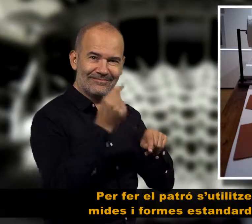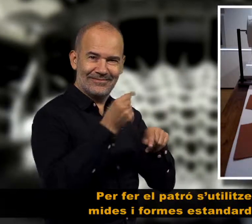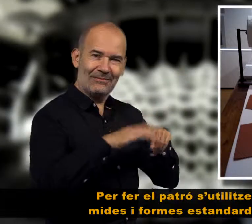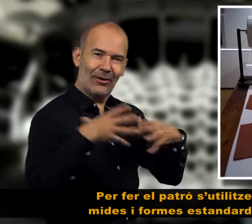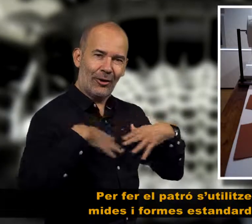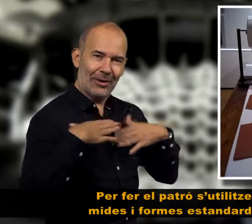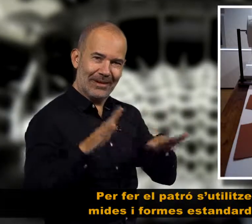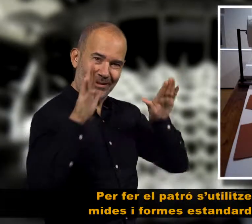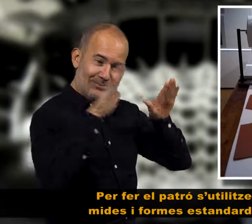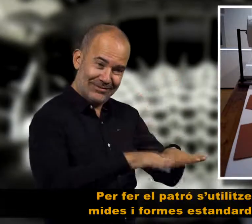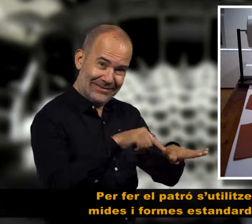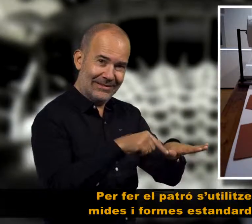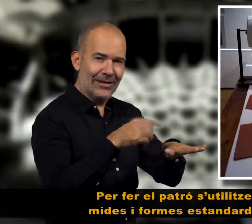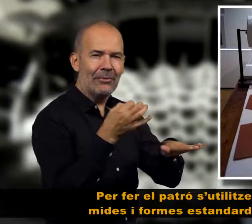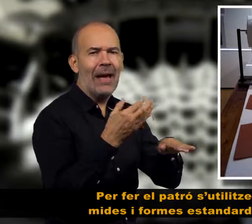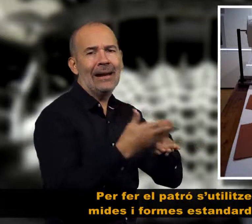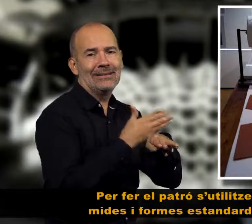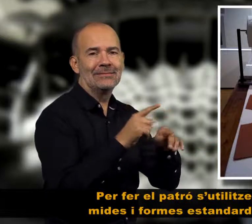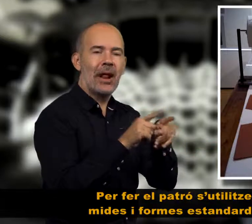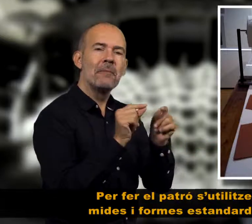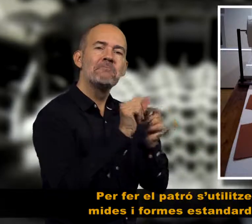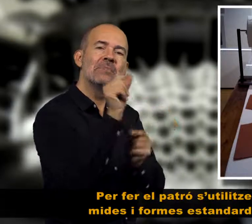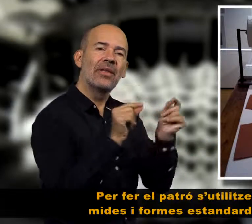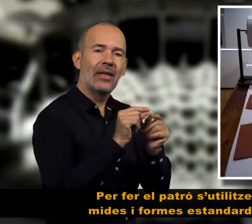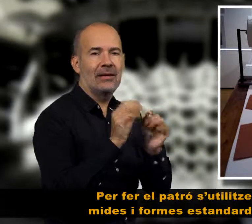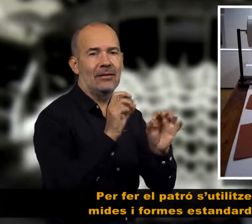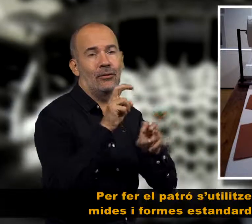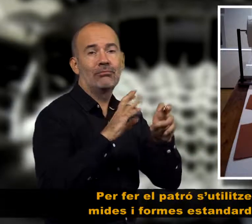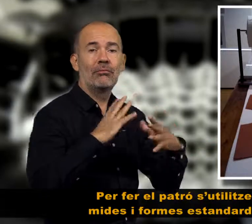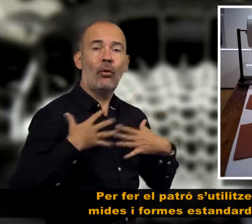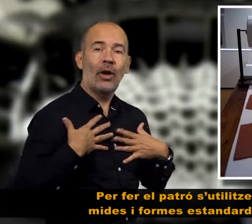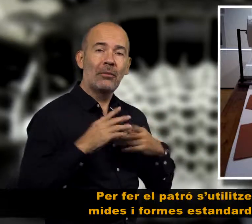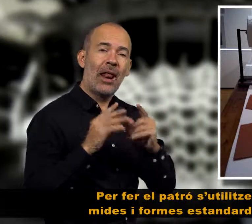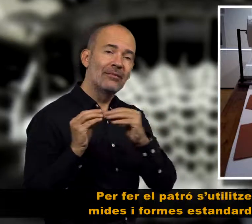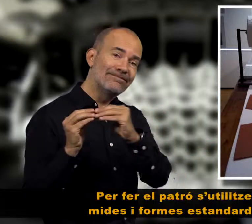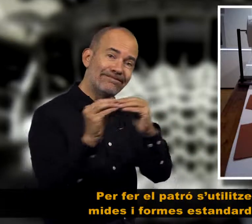Per fer el patró s'utilitzen unes mides i formes estandarditzades.